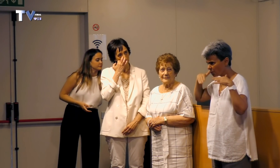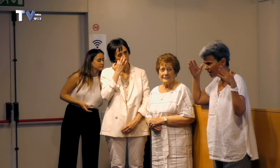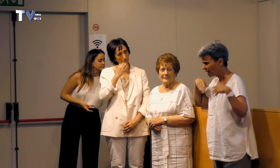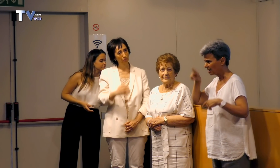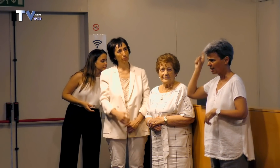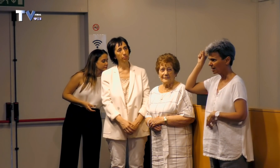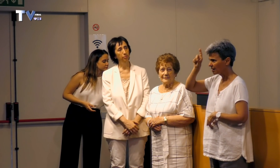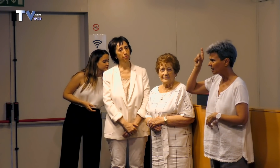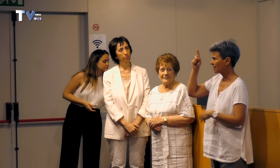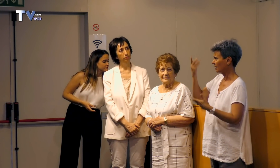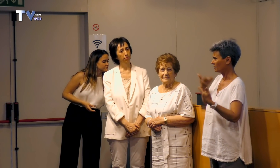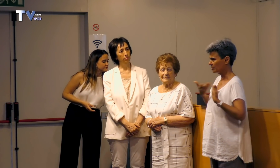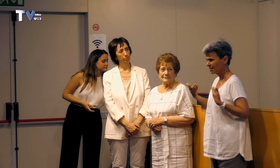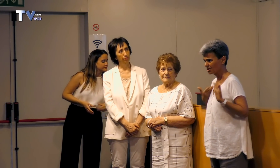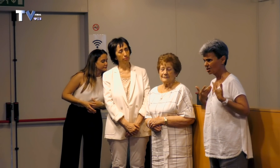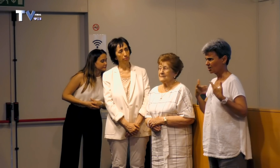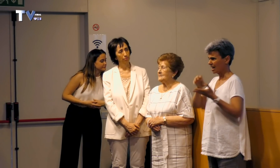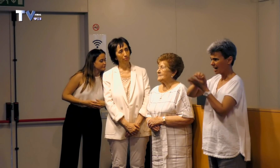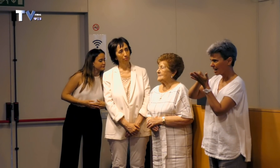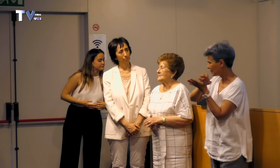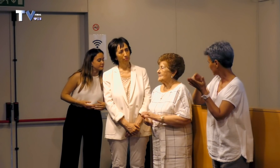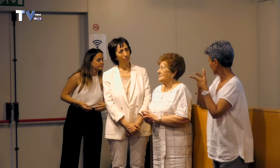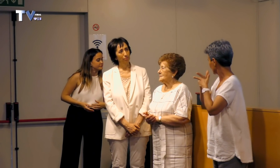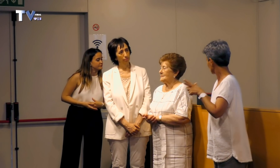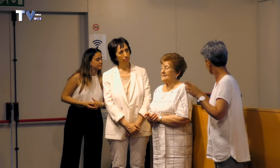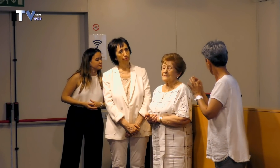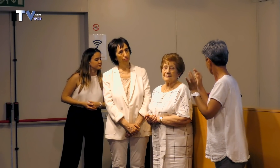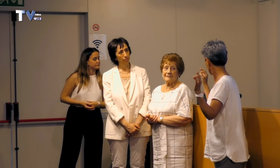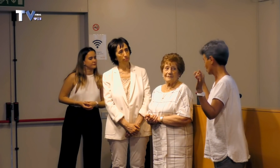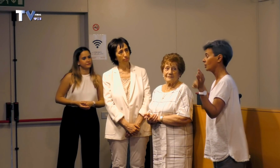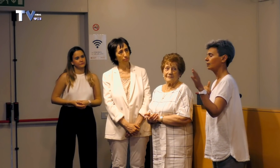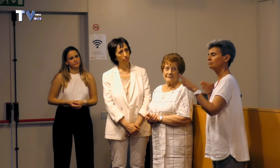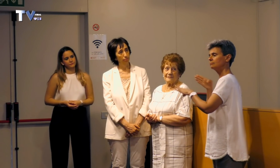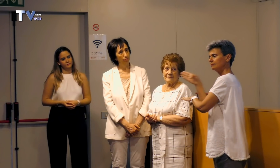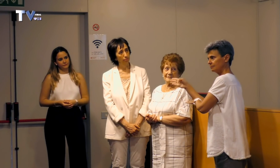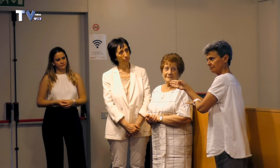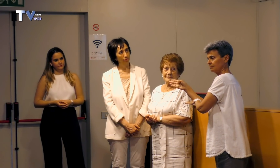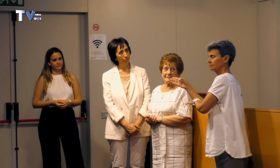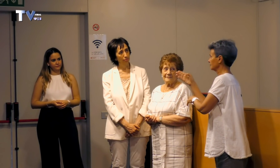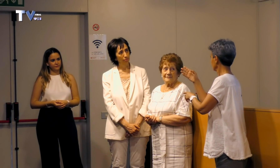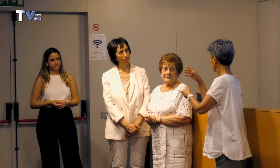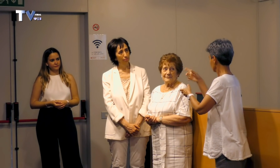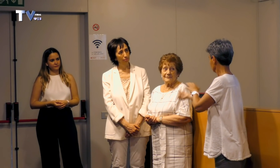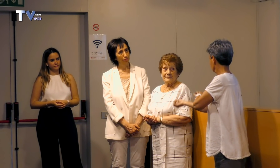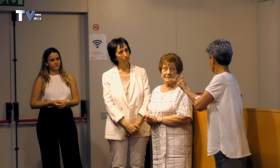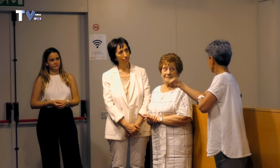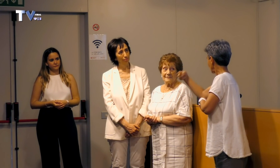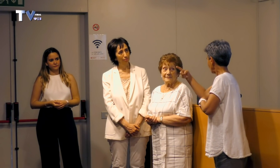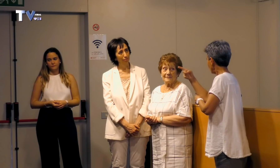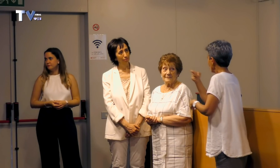de signes catalana. Però no hi havia hagut cap formació, cap gramàtica, no hi havia. Jo no estava